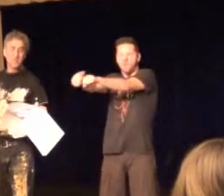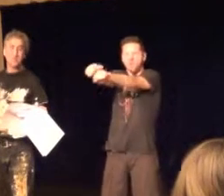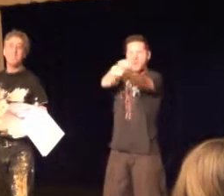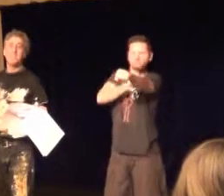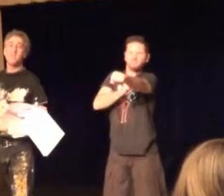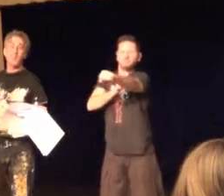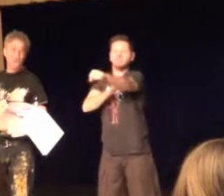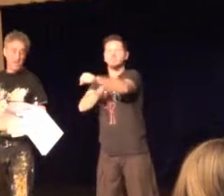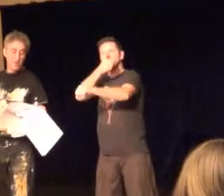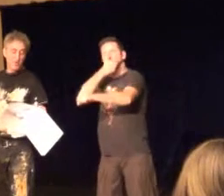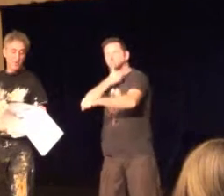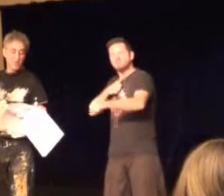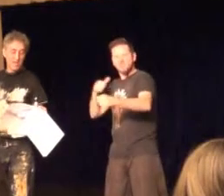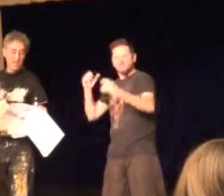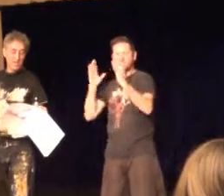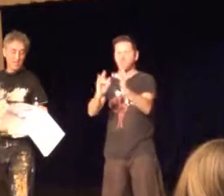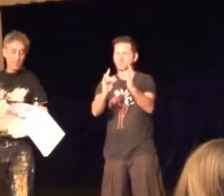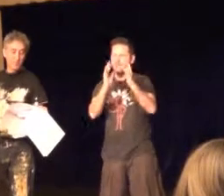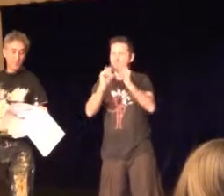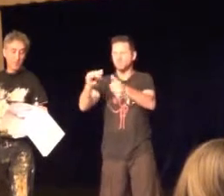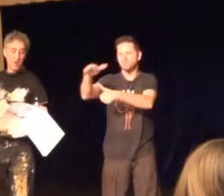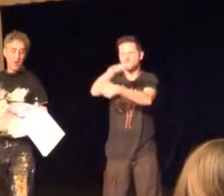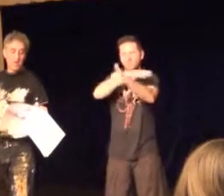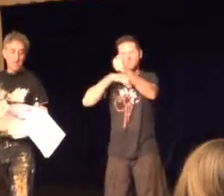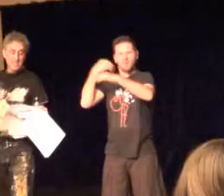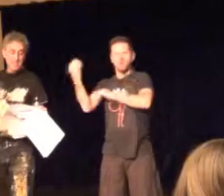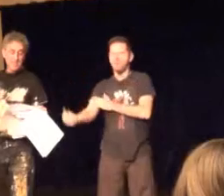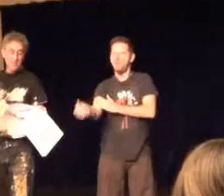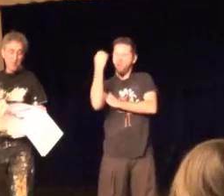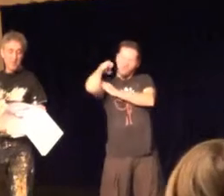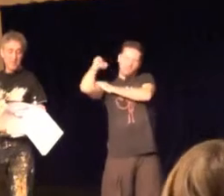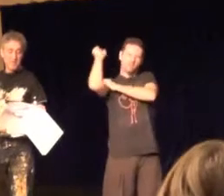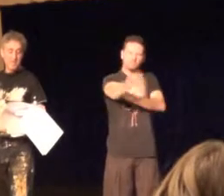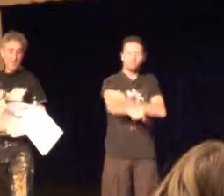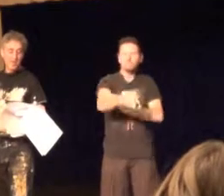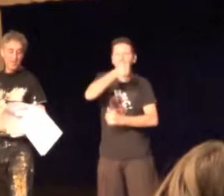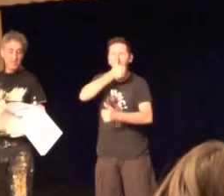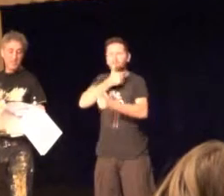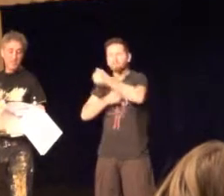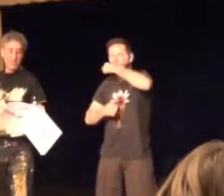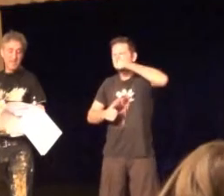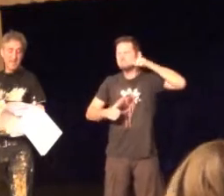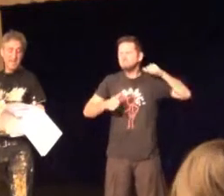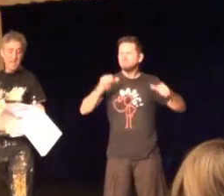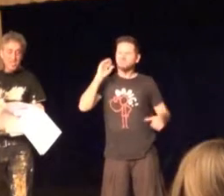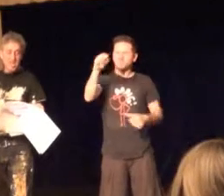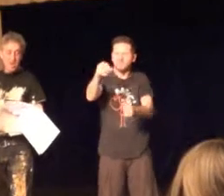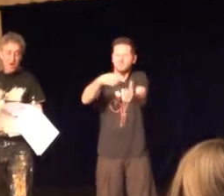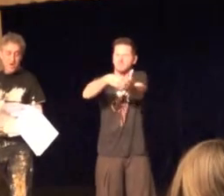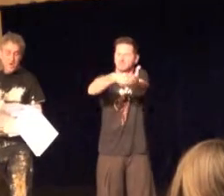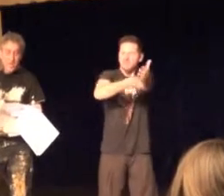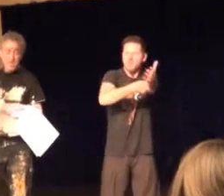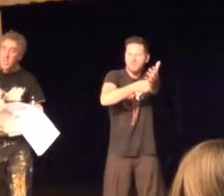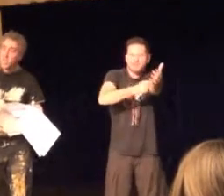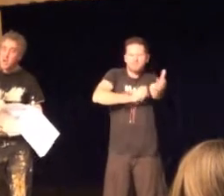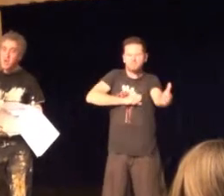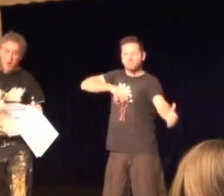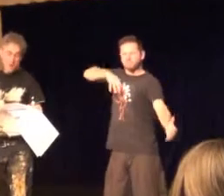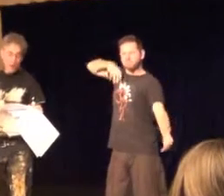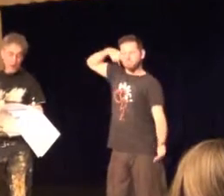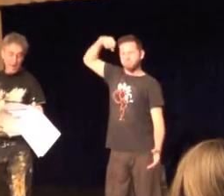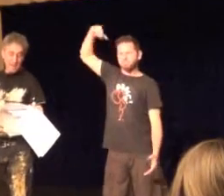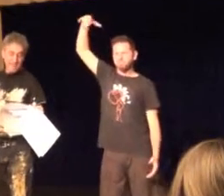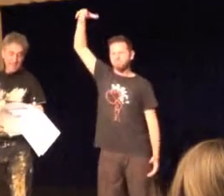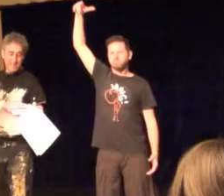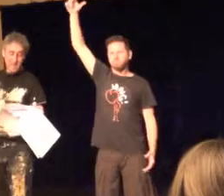banc de la société, rejet, rebut, destruction lente, sadisme feutré, aiguille rentrée dans le veine. J'ai connu